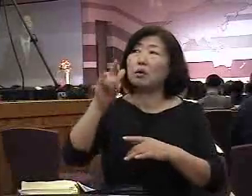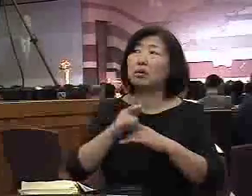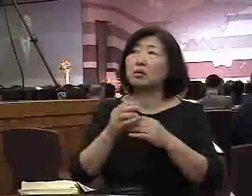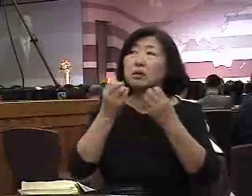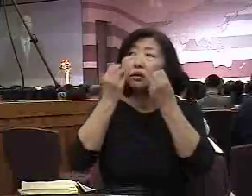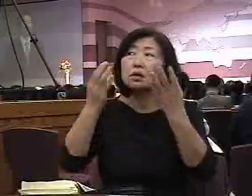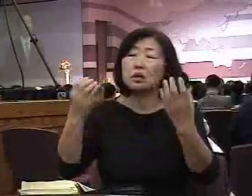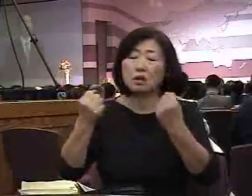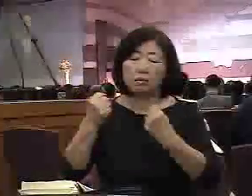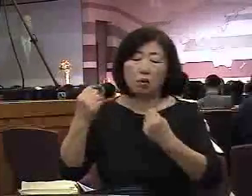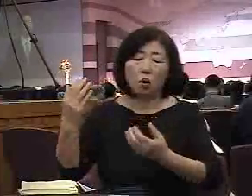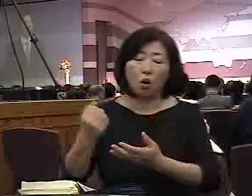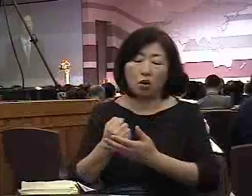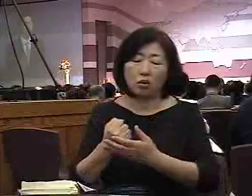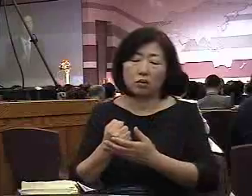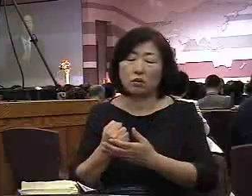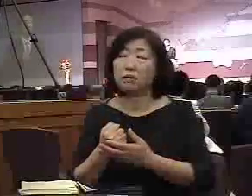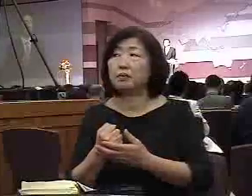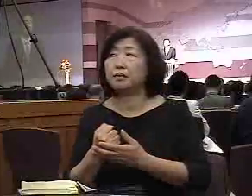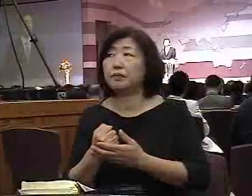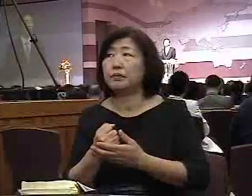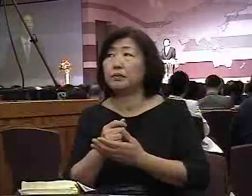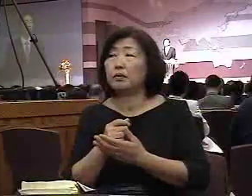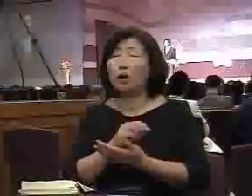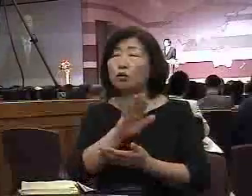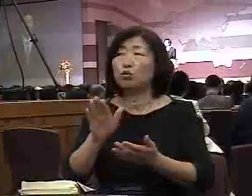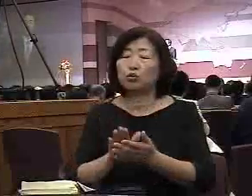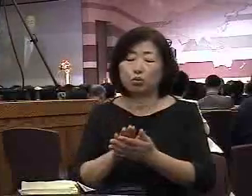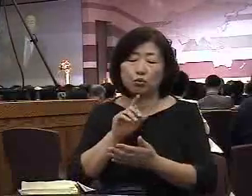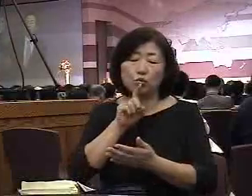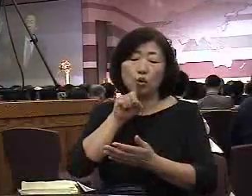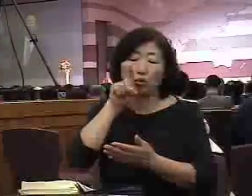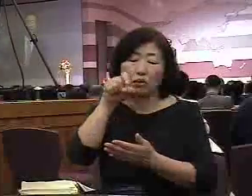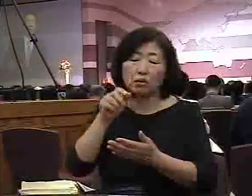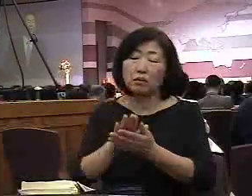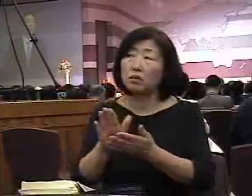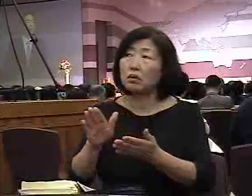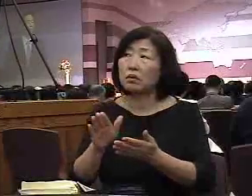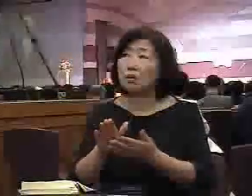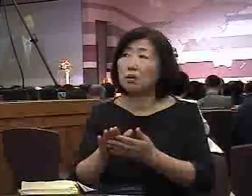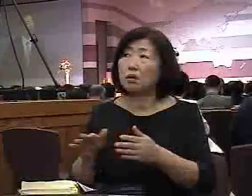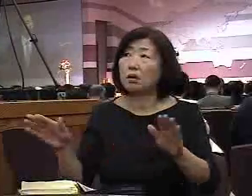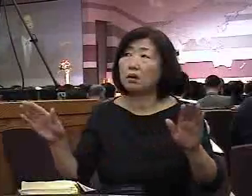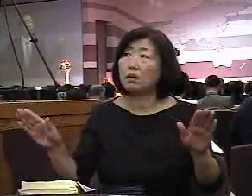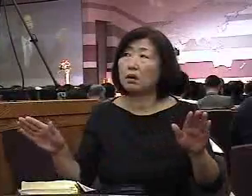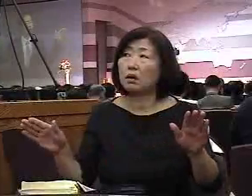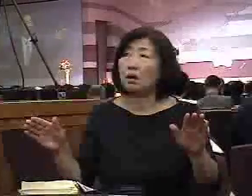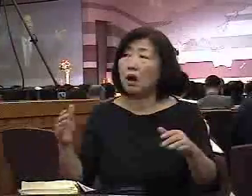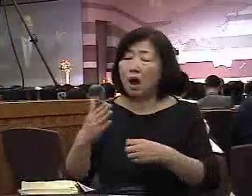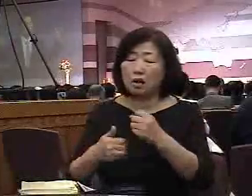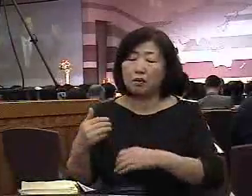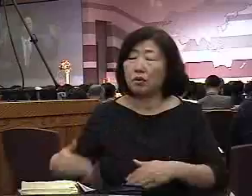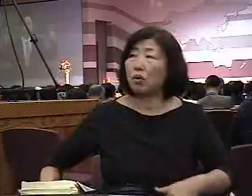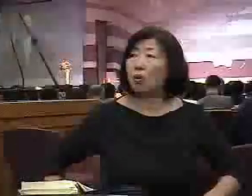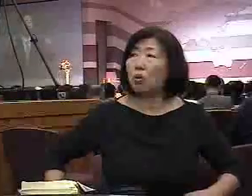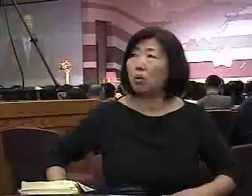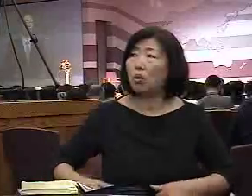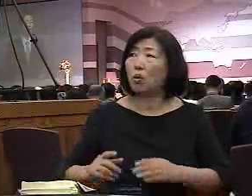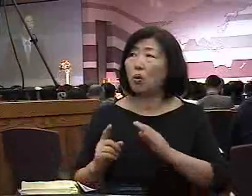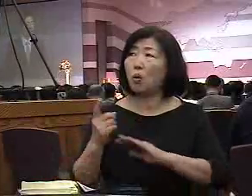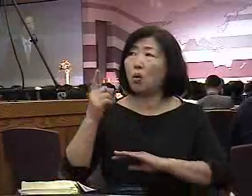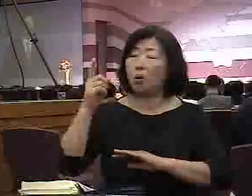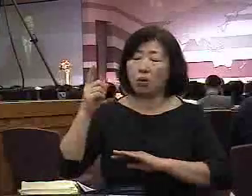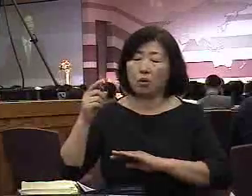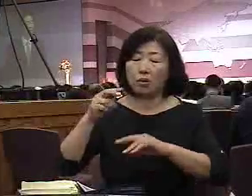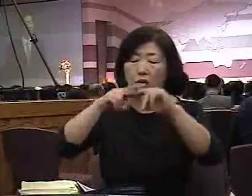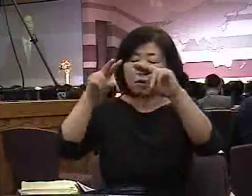없기 때문에 그렇습니다. 우리는 독수리입니다. 그렇기 때문에 독수리 날개를 가신 하나님께서 우리를 업고 올라가셔서 떨어뜨리는